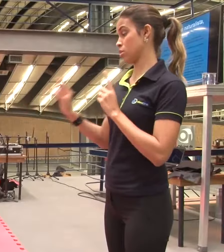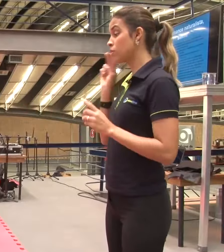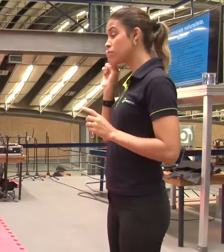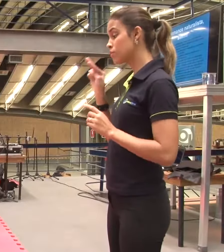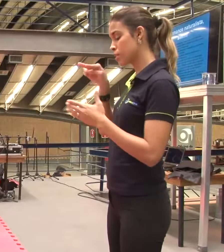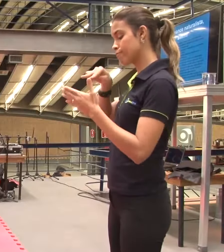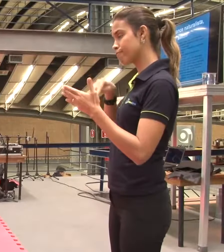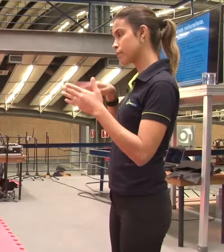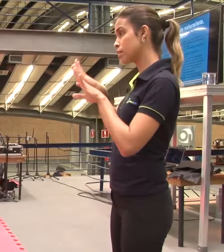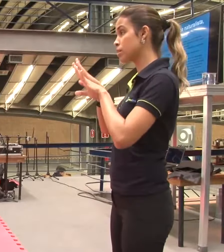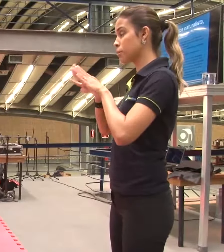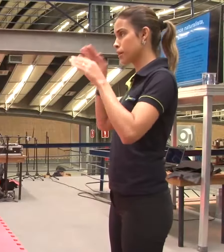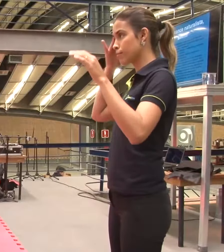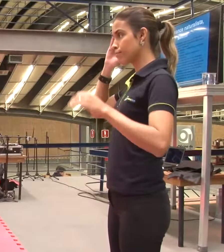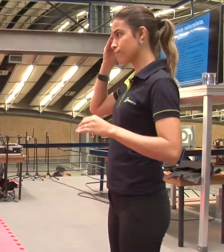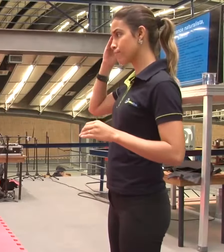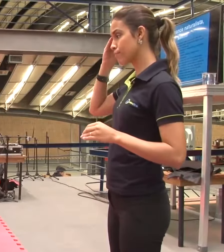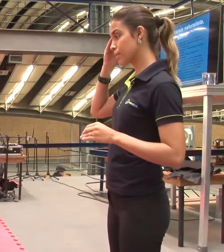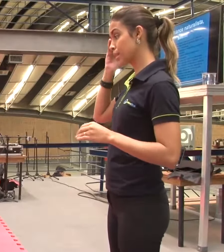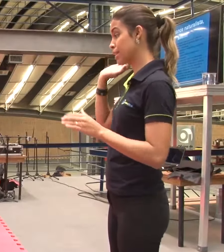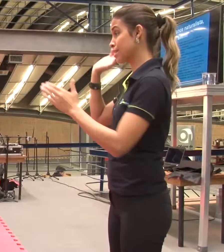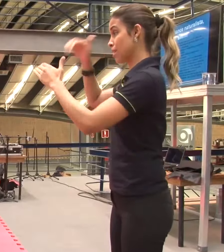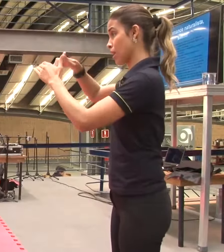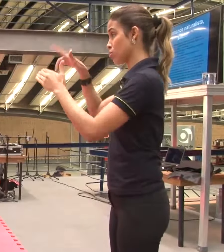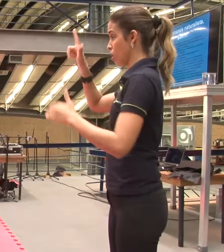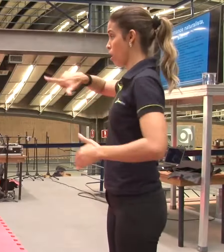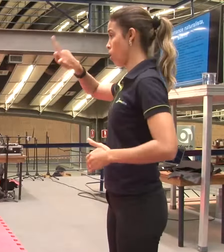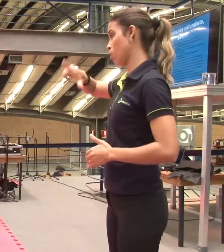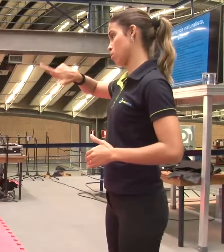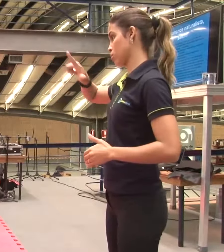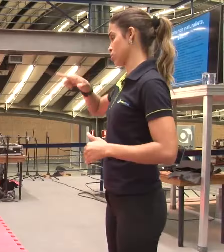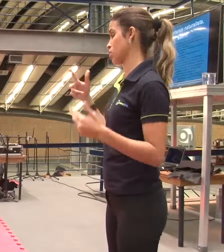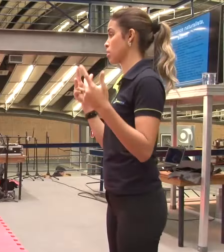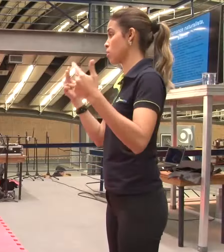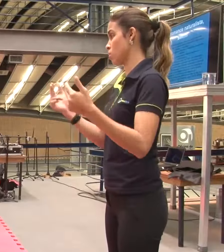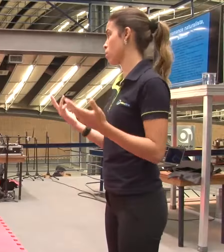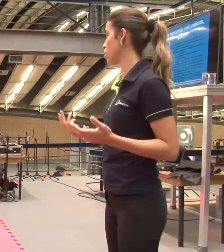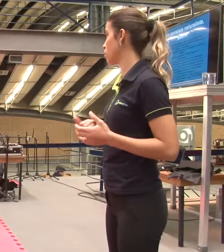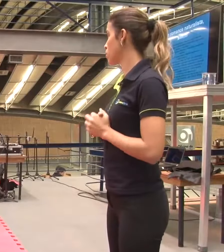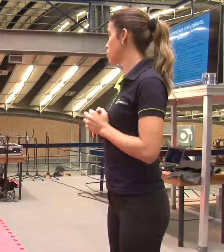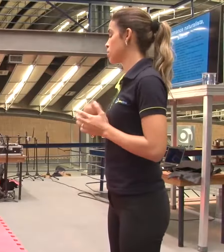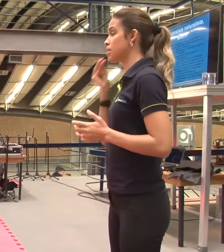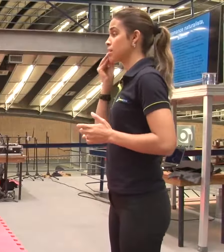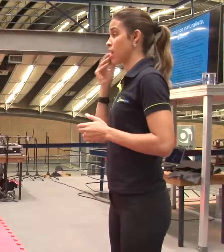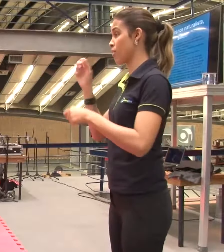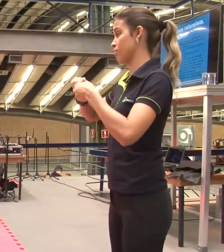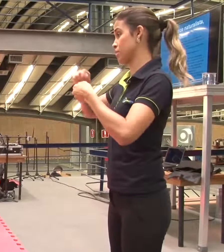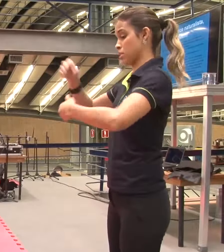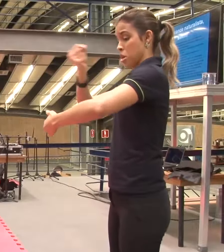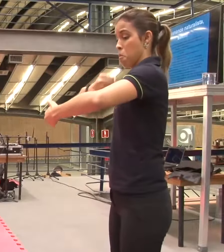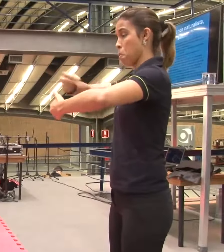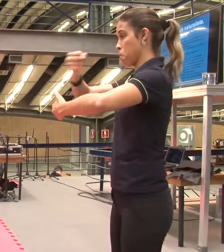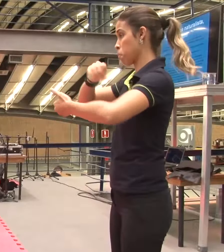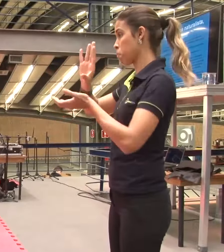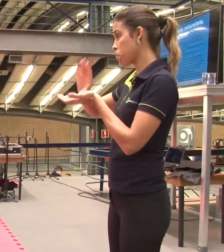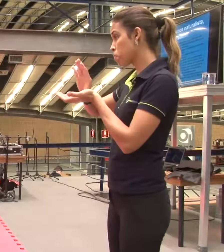e compreendido dentro daquela lógica. É que nem vocês tentarem fazer bolo